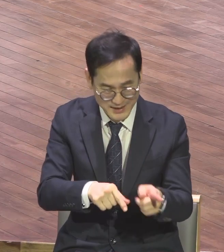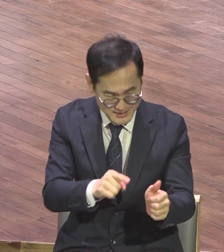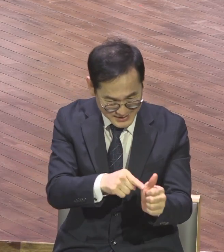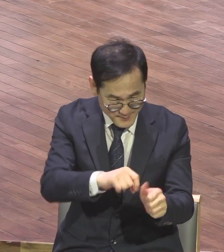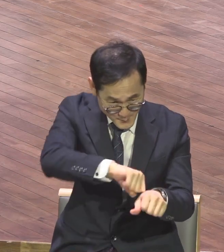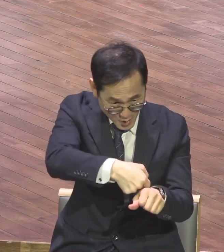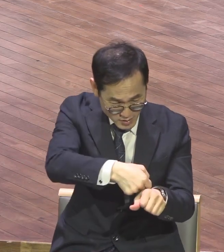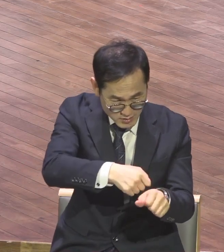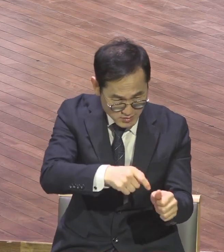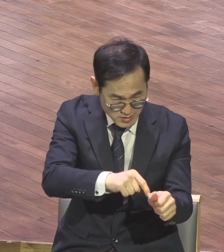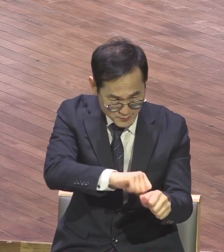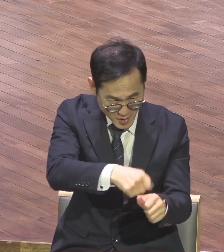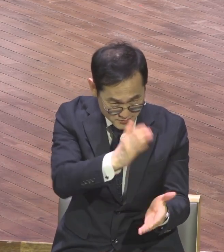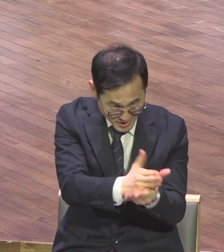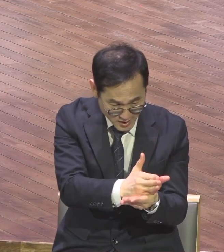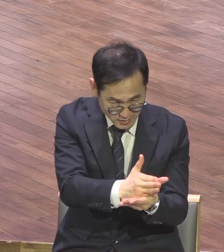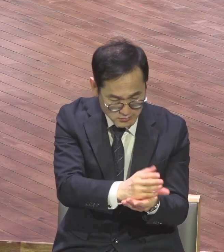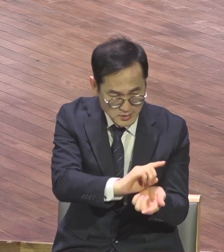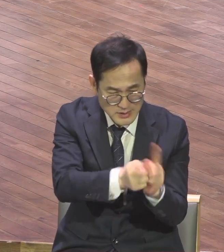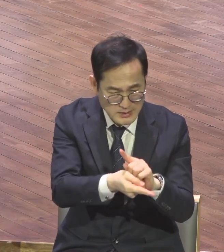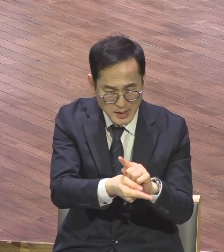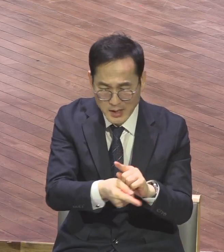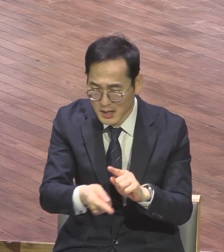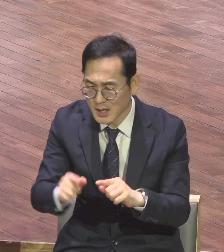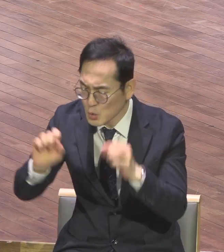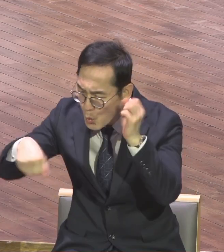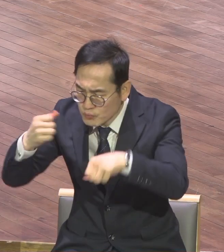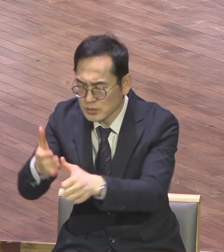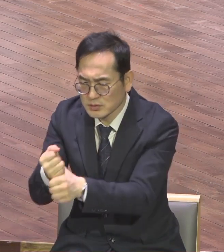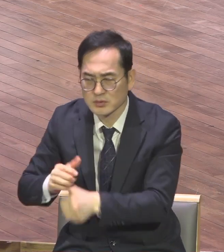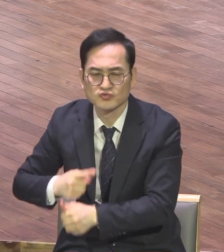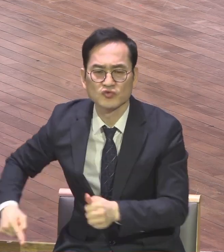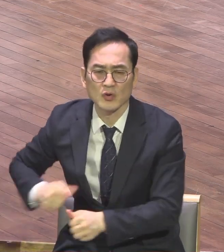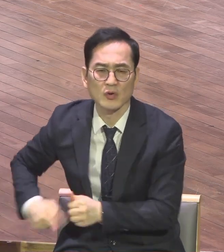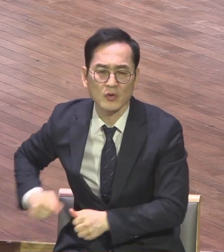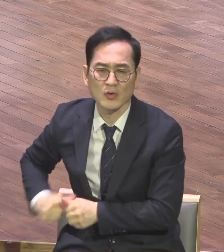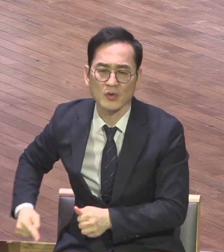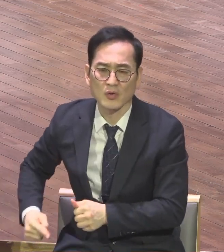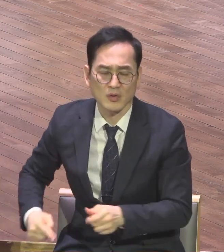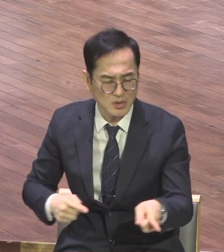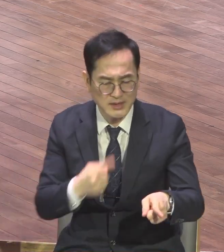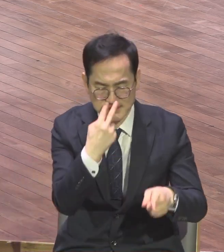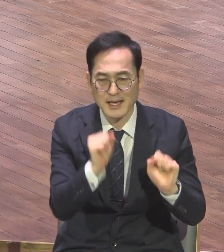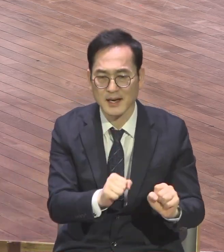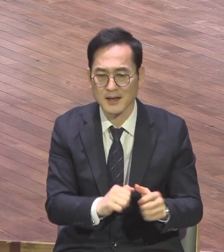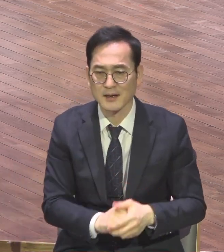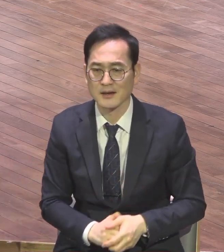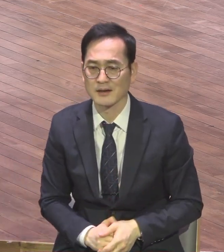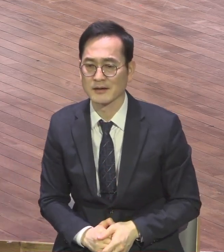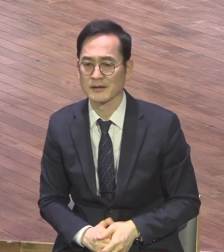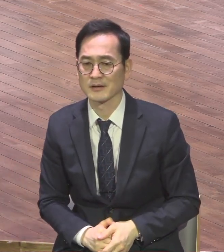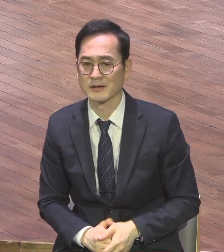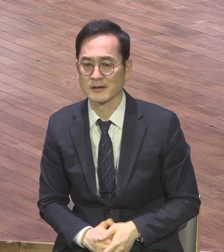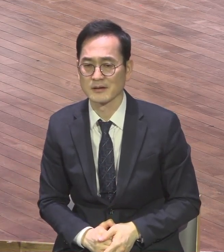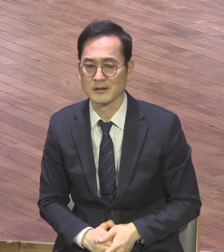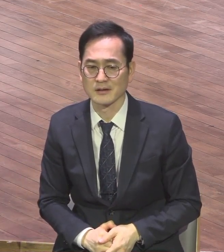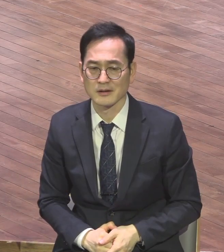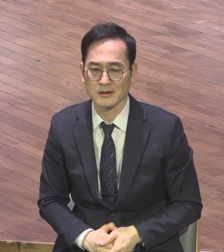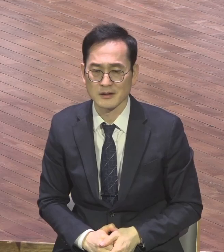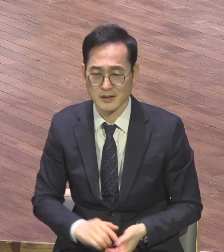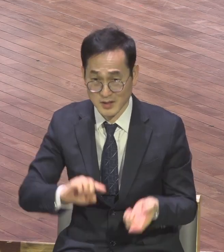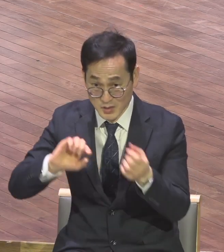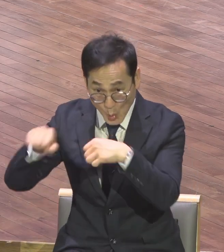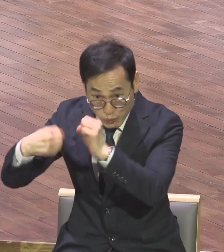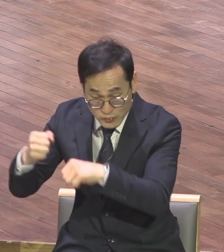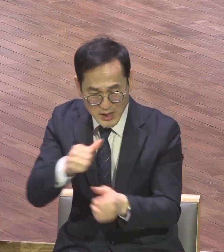통해 가지고 대가를 치르게 했습니다. 그래서 이스라엘 백성들만 구원받았어요. 죄 사함 받고 천국 갔어요. 이 죄